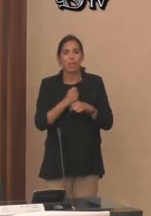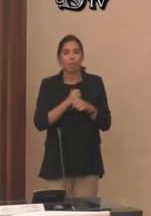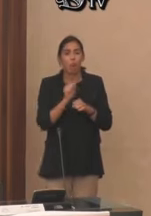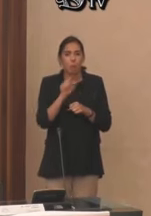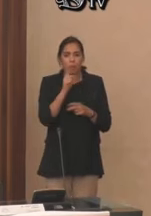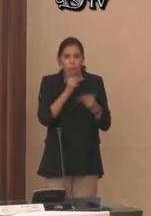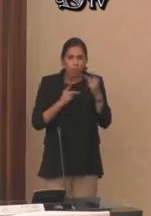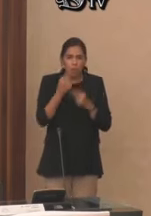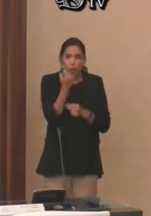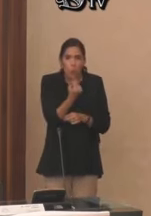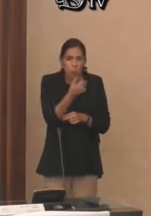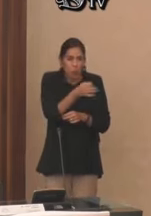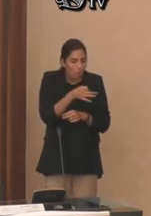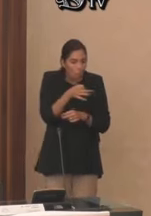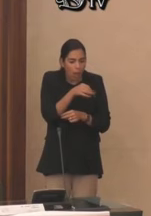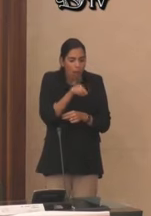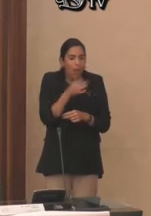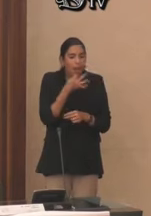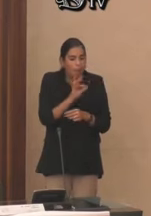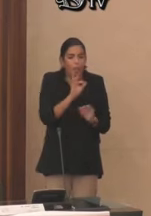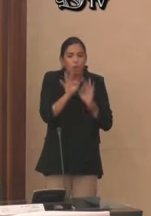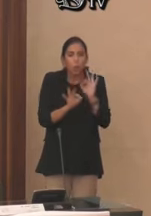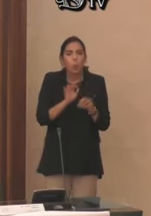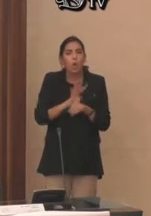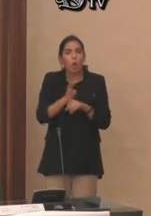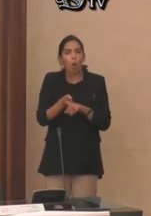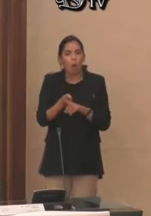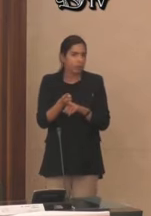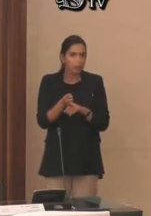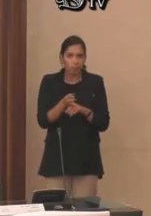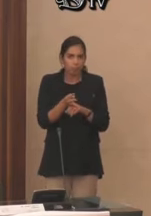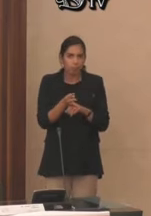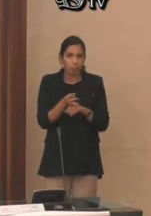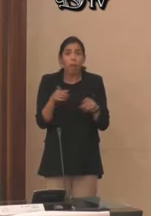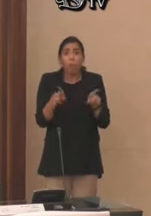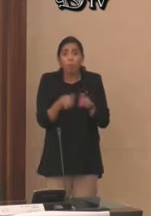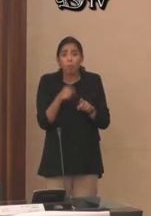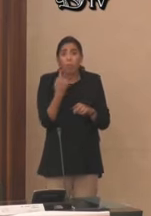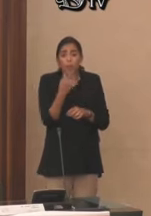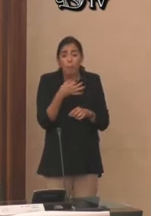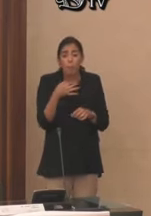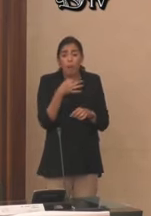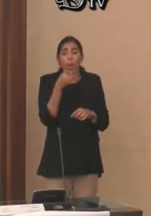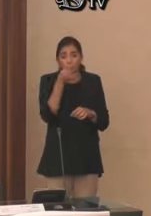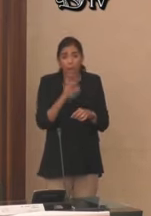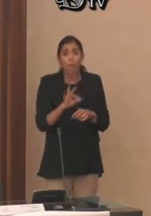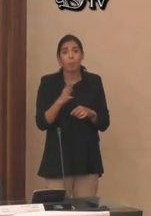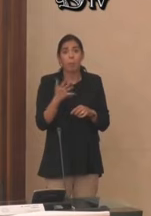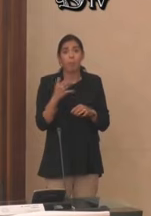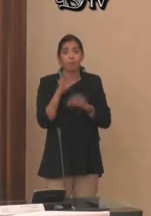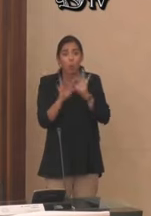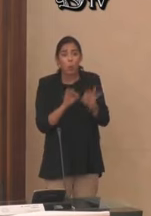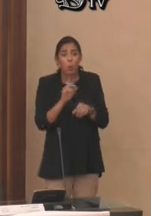che curi la Covid, come non è mai esistita la molecola unica che cura il cancro. Ci hanno ingannato